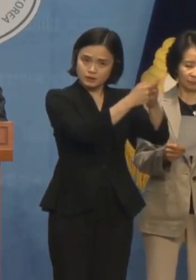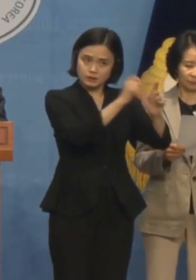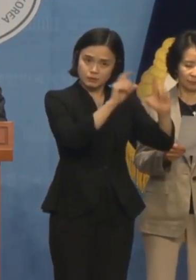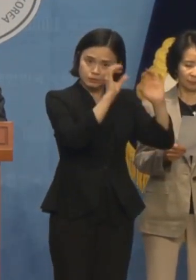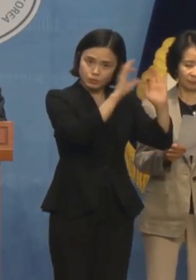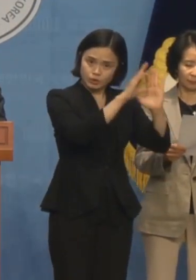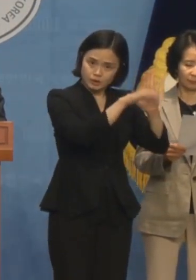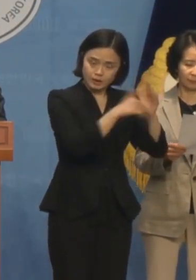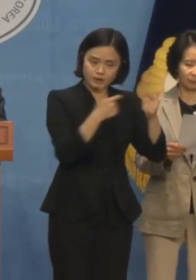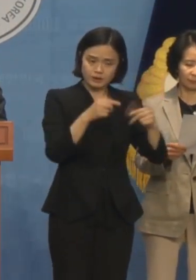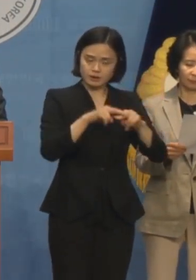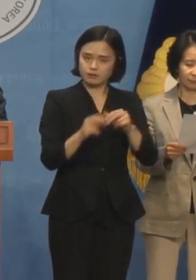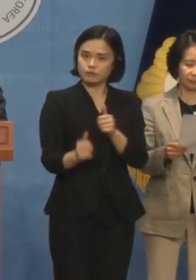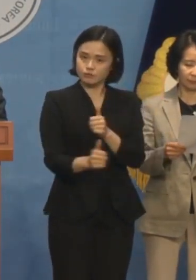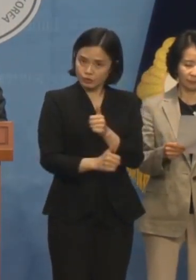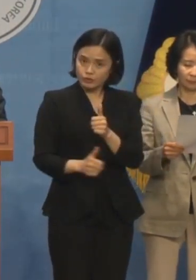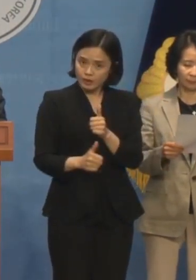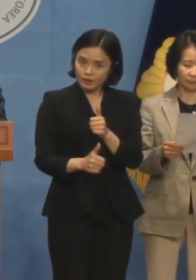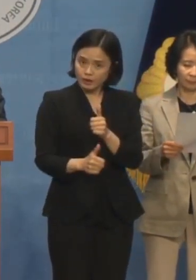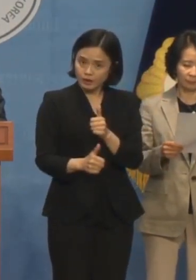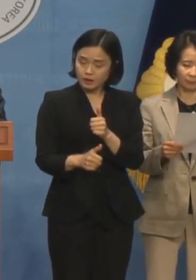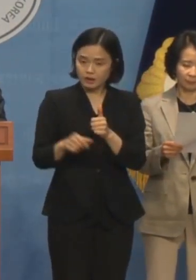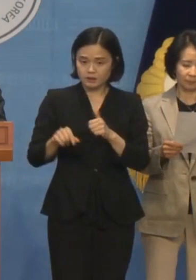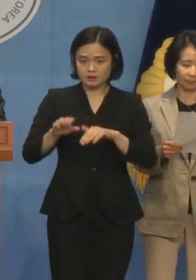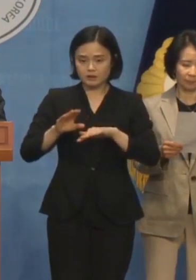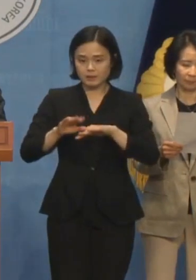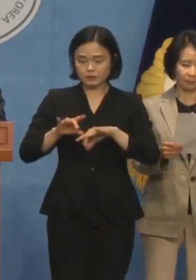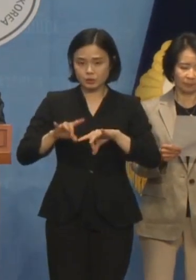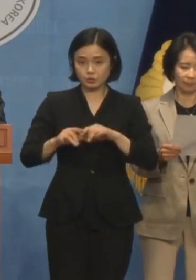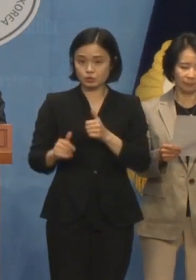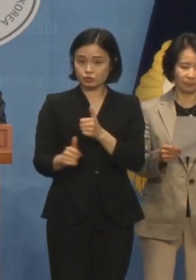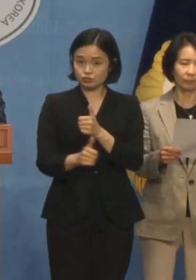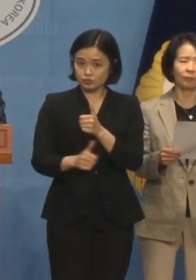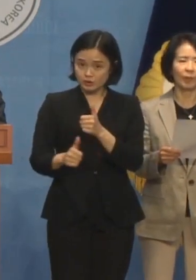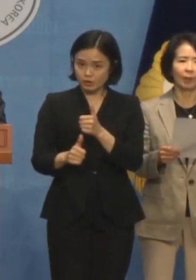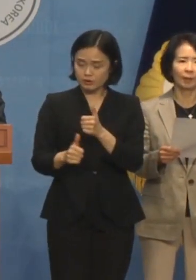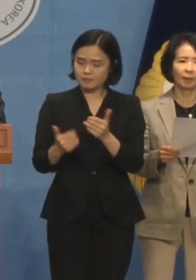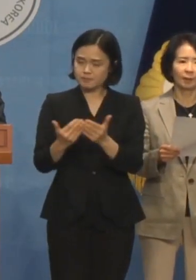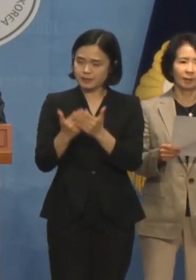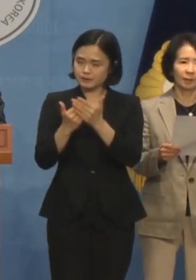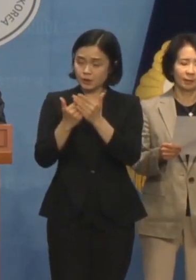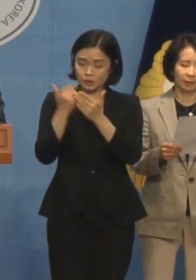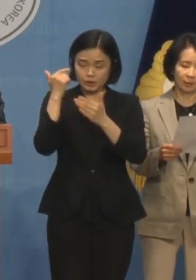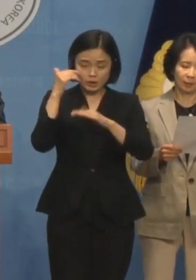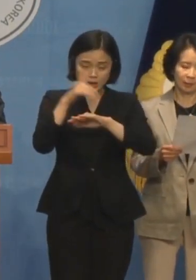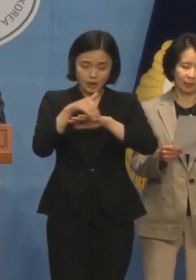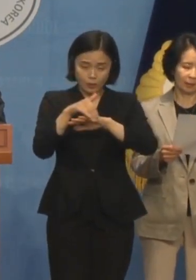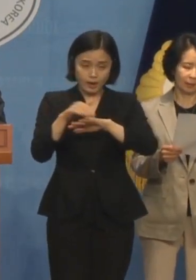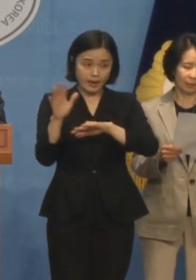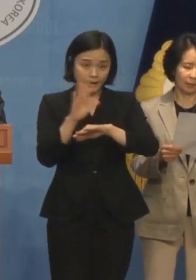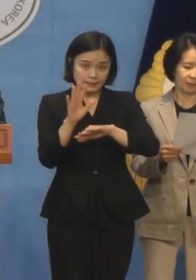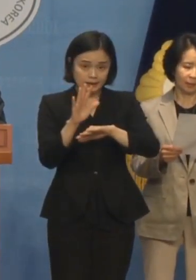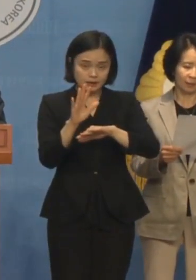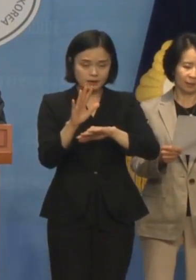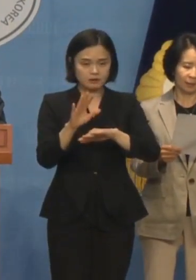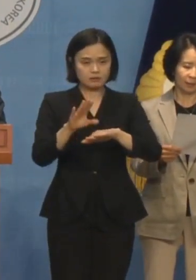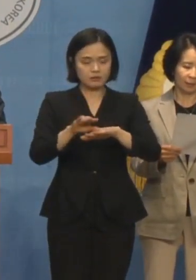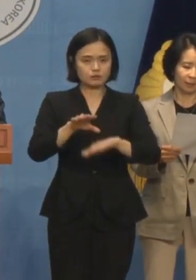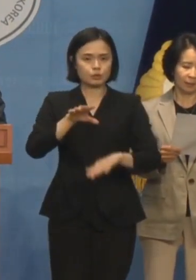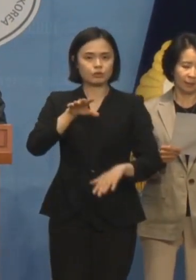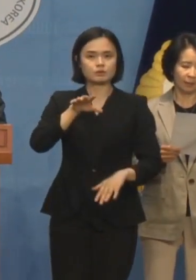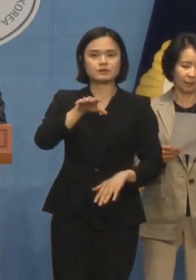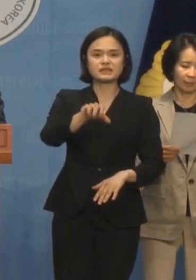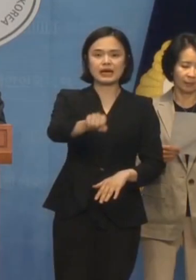목적인 과학기술정보통신보다는 방송장악 그리고 방통위, 방심위 등에 대한